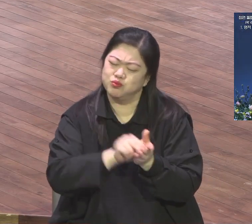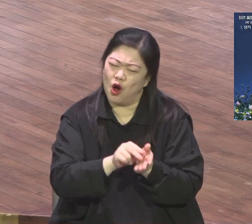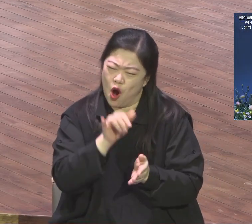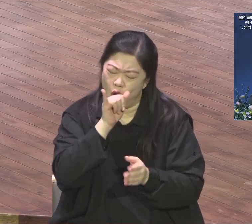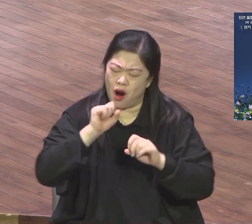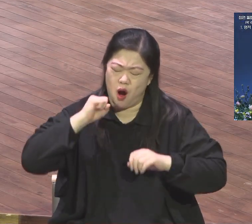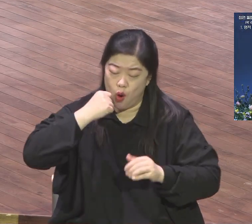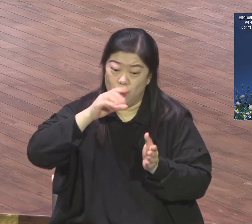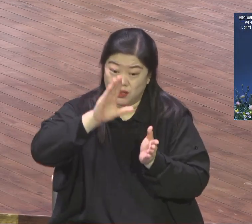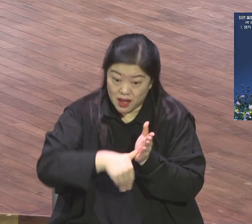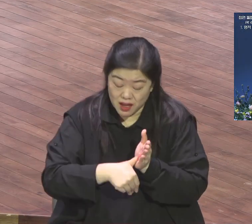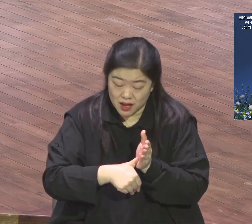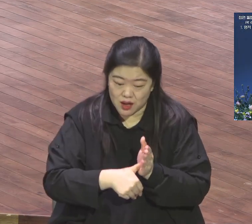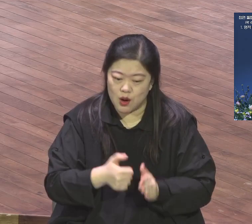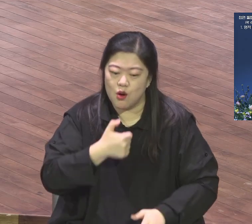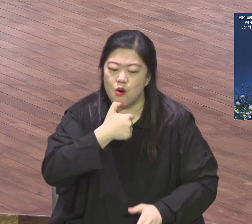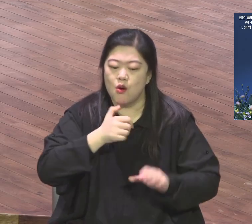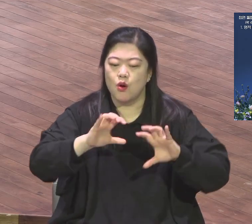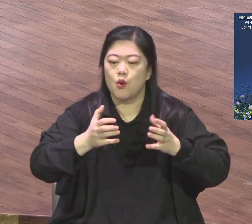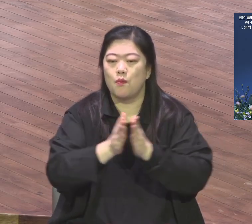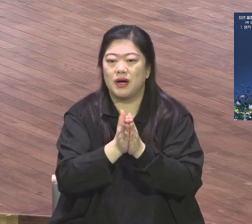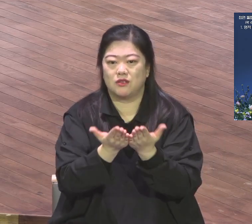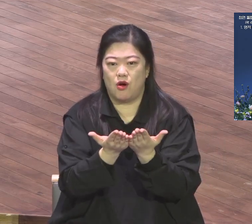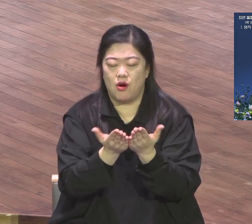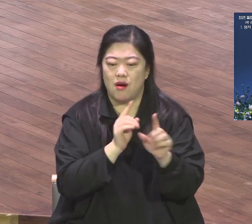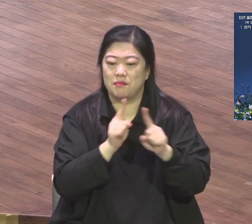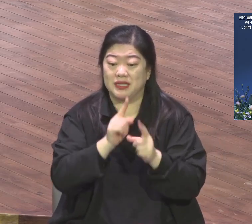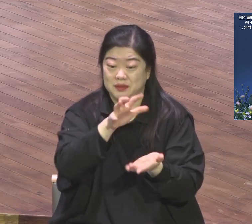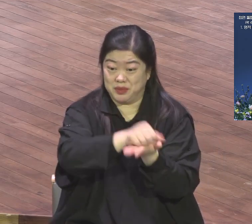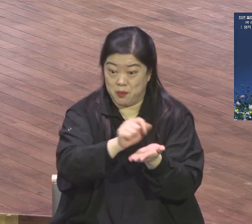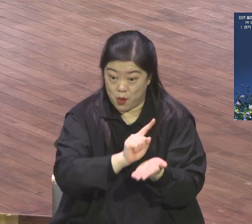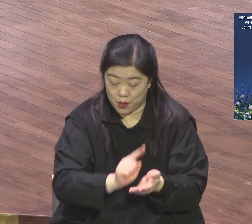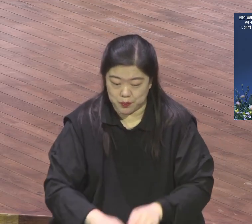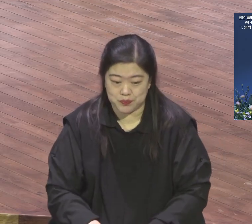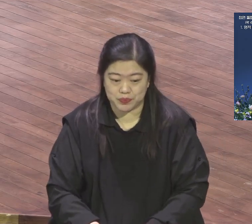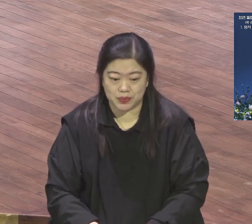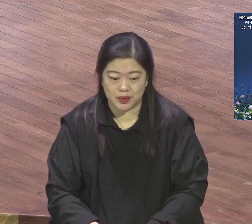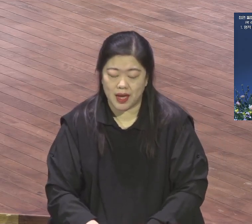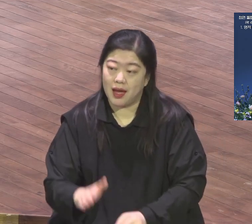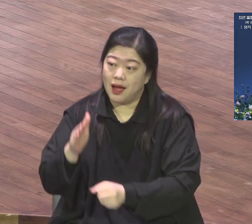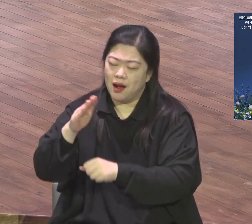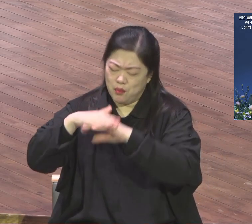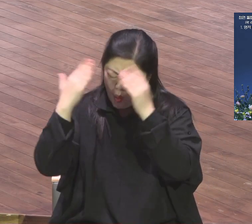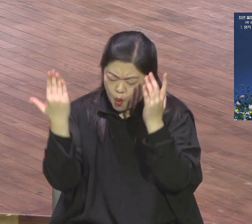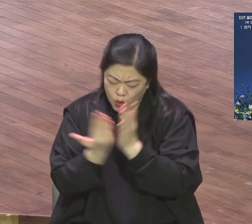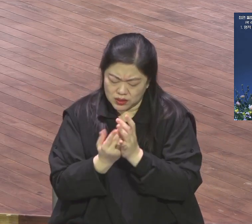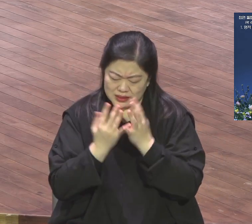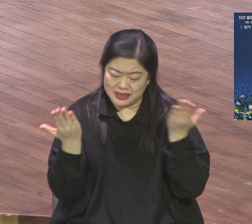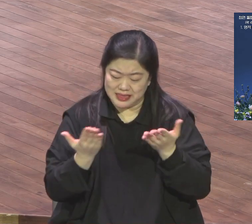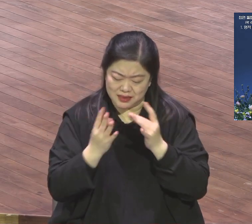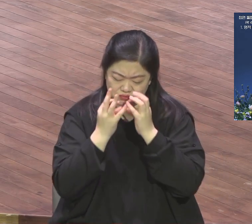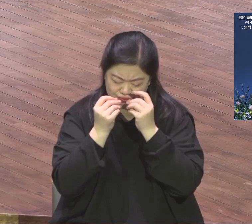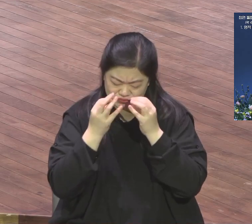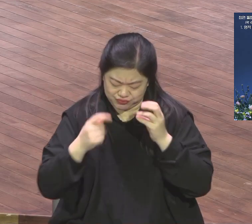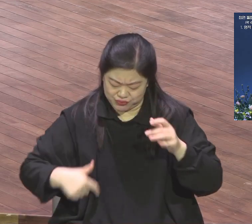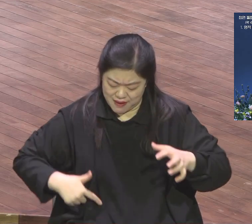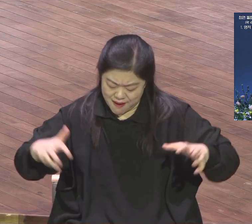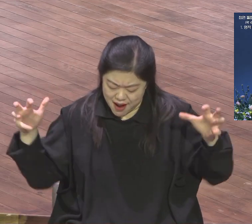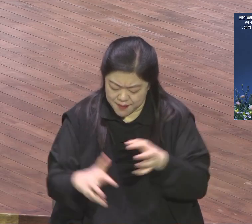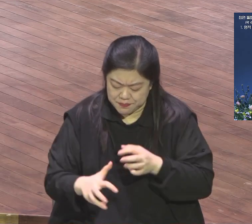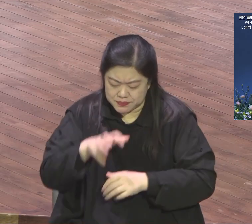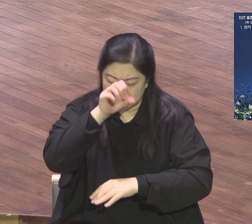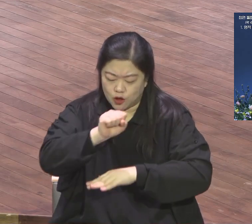사랑하면 이것이 다 합력해서 선을 이루신다. 하나님을 내가 사랑하느냐 안 하느냐 이게 문제예요. 내가 믿음이 있냐 없냐 이게